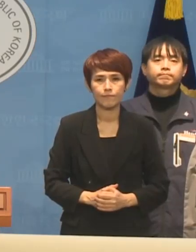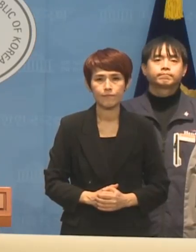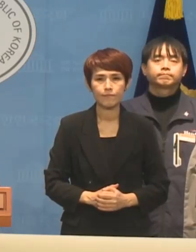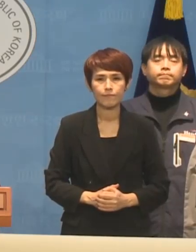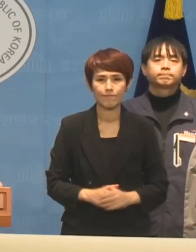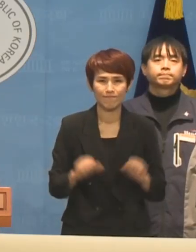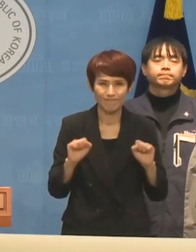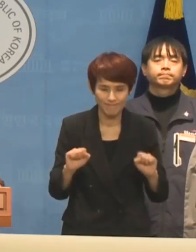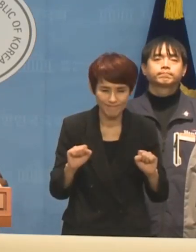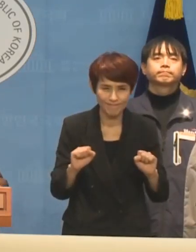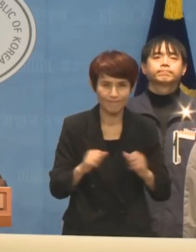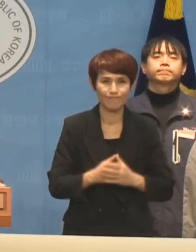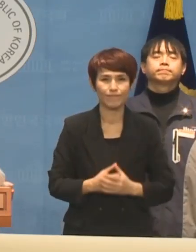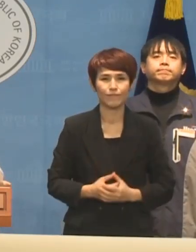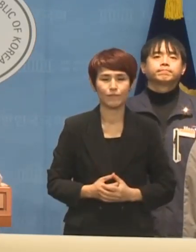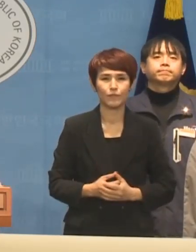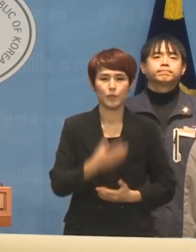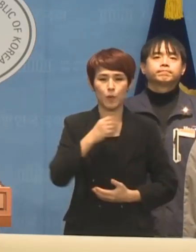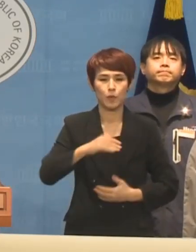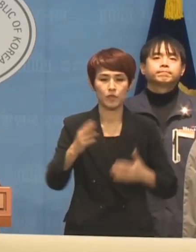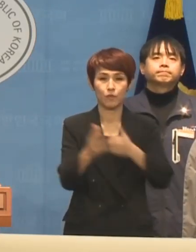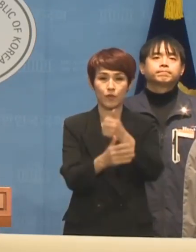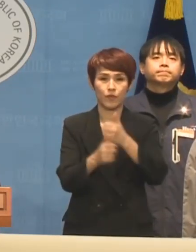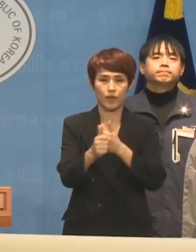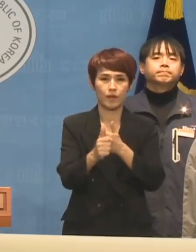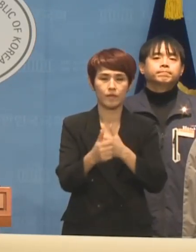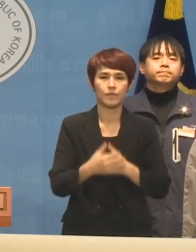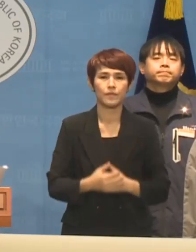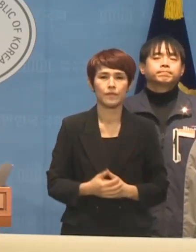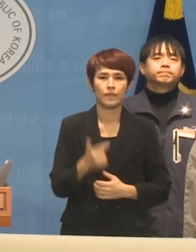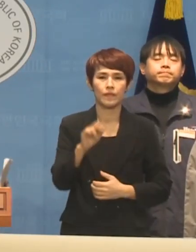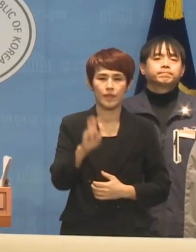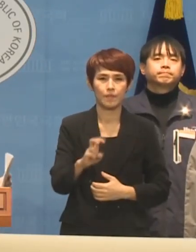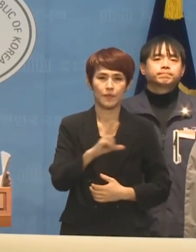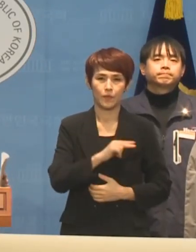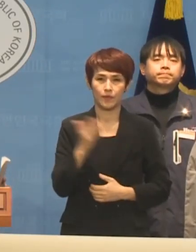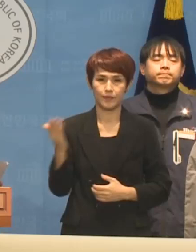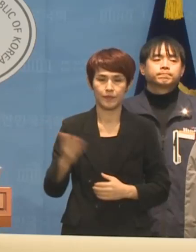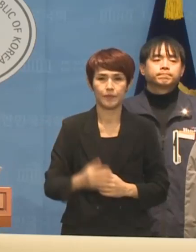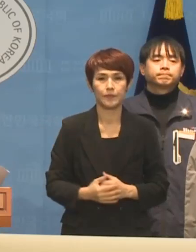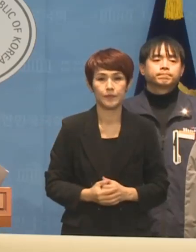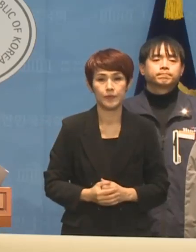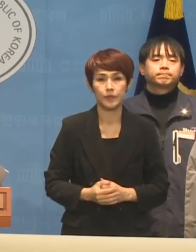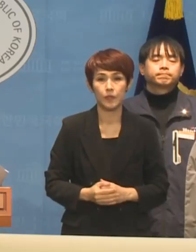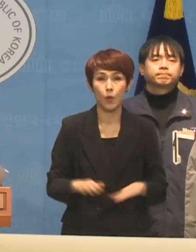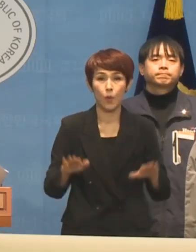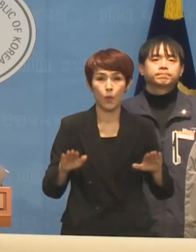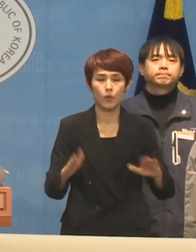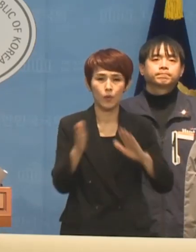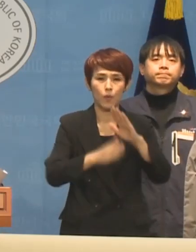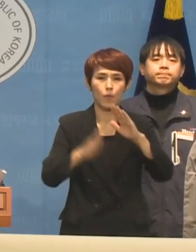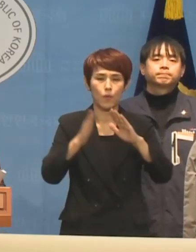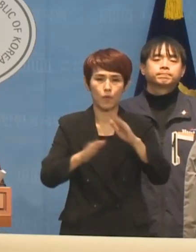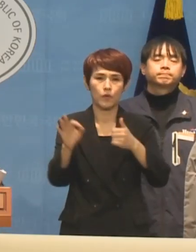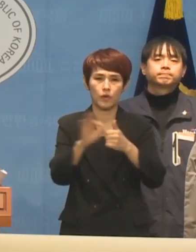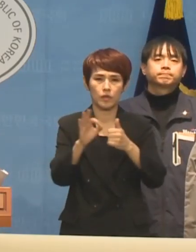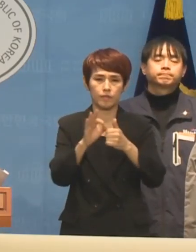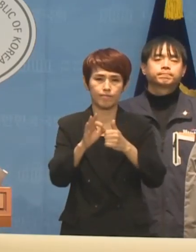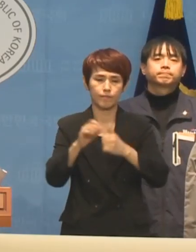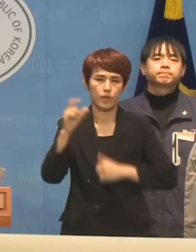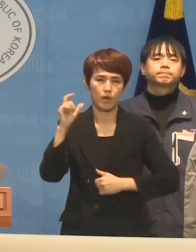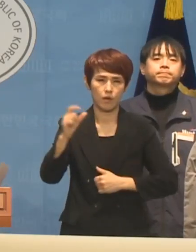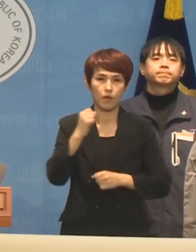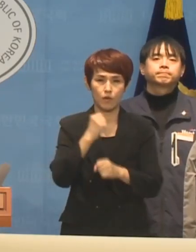네, 안녕하십니까. 국회 보건복지원회 소속 서울 송파병의 남인순 의원입니다. 예, 오늘 공적연금 강화